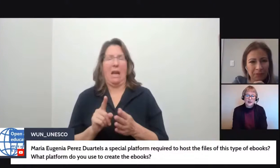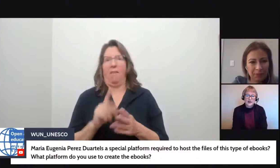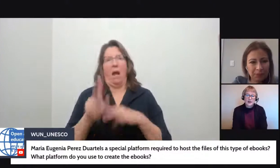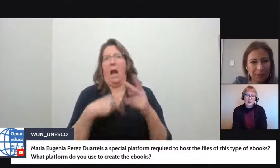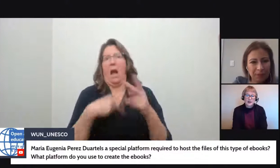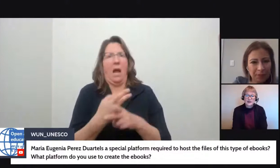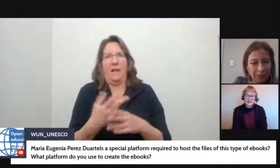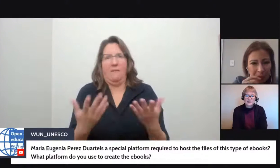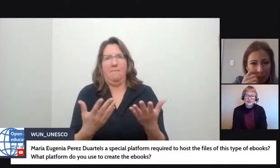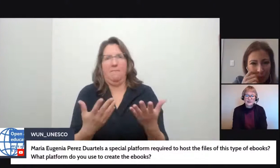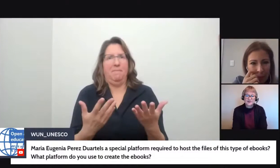dice.